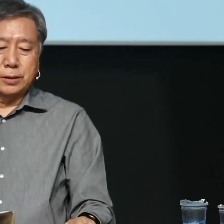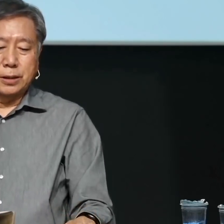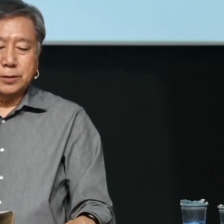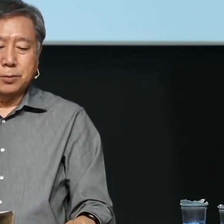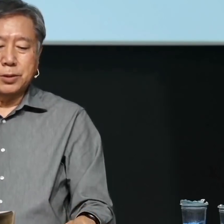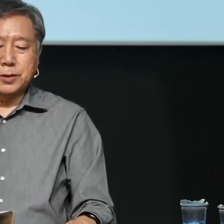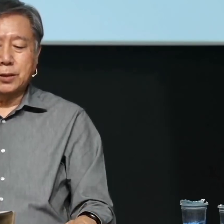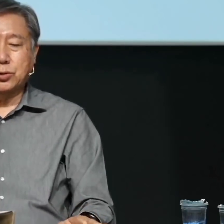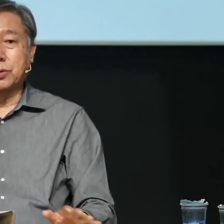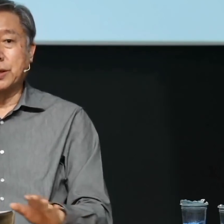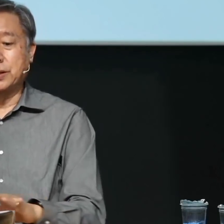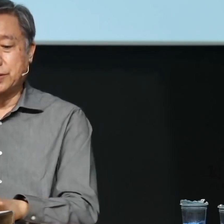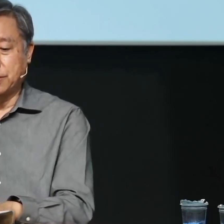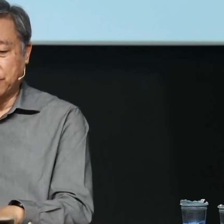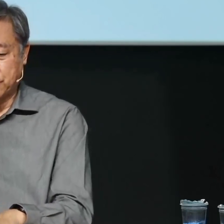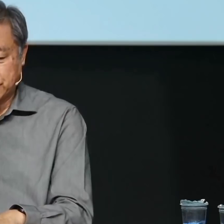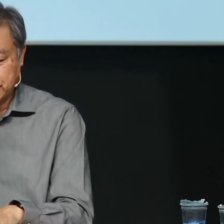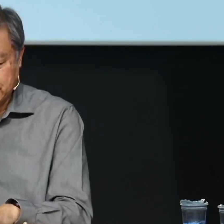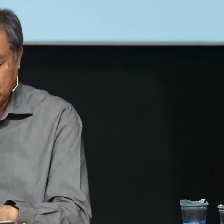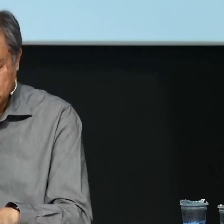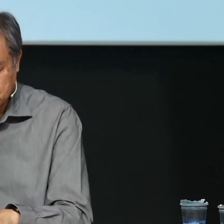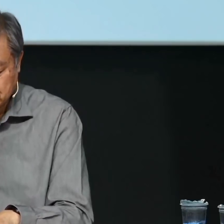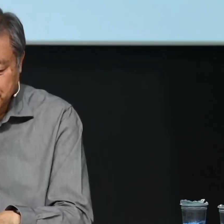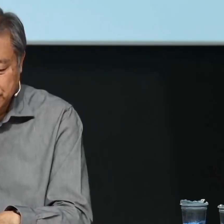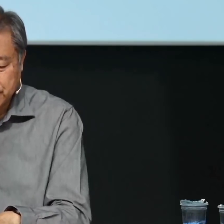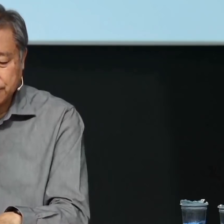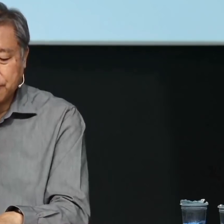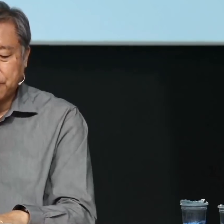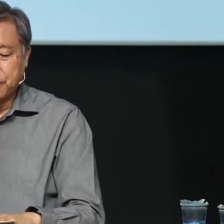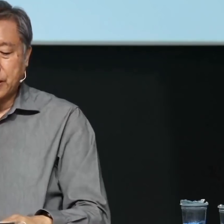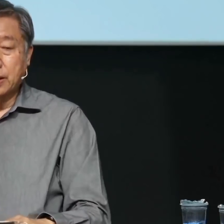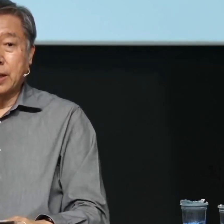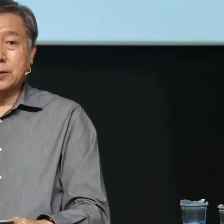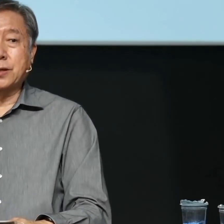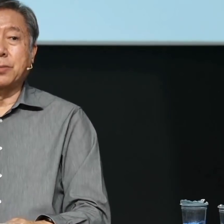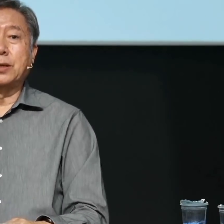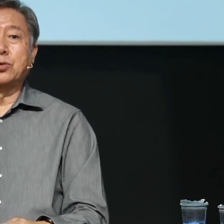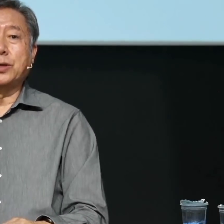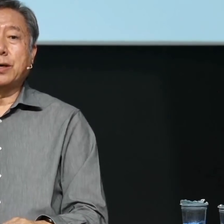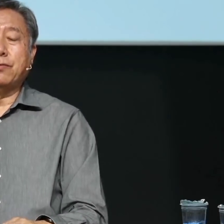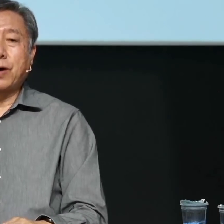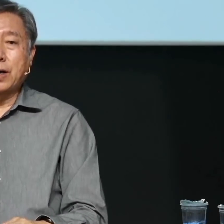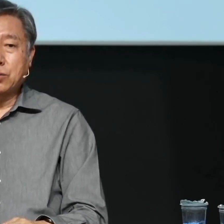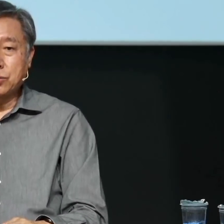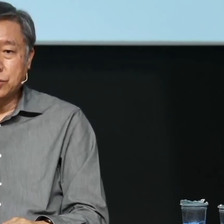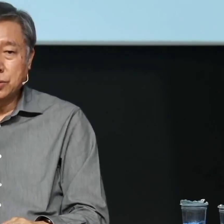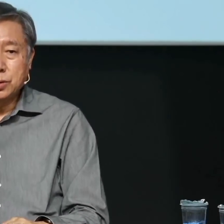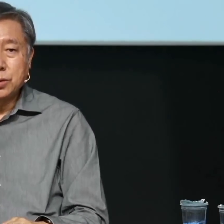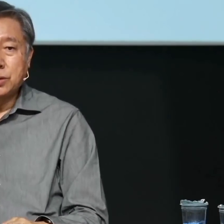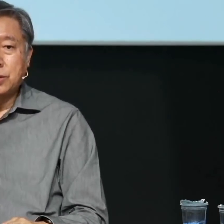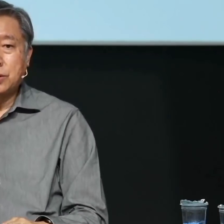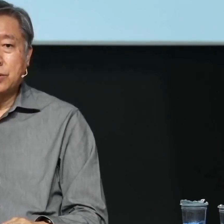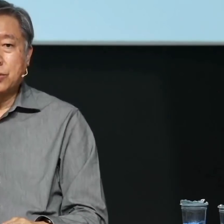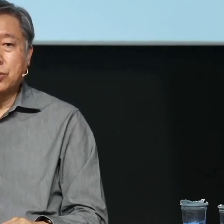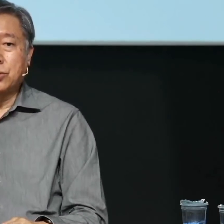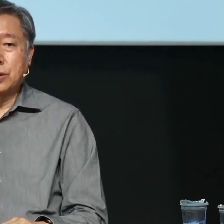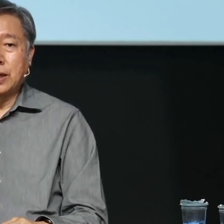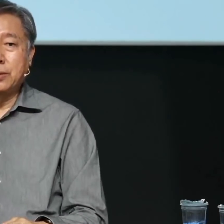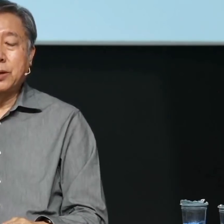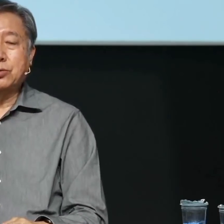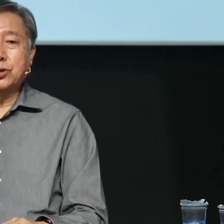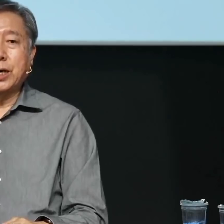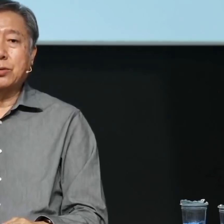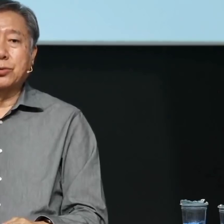iniciarmos esta mensagem, eu queria dizer para vocês que esta semana é a semana do intervalo